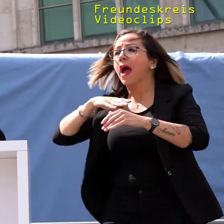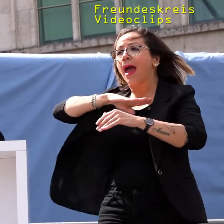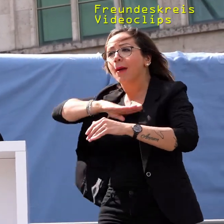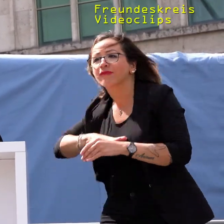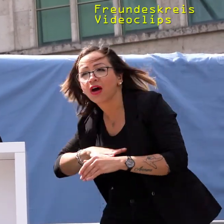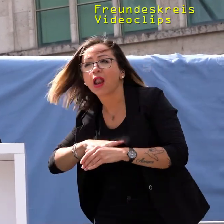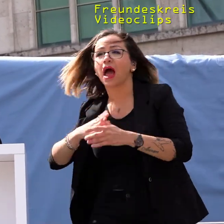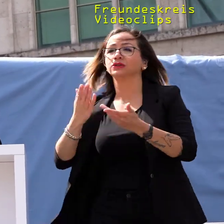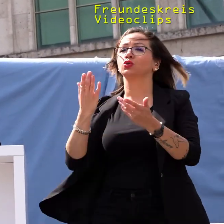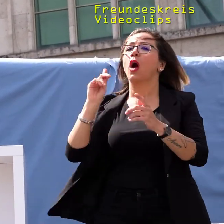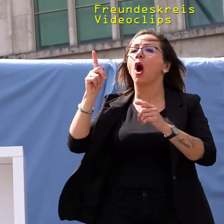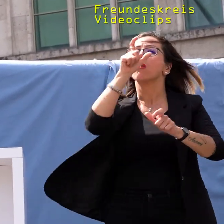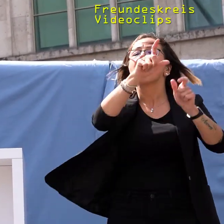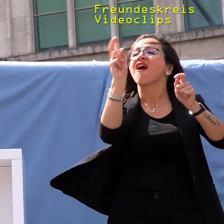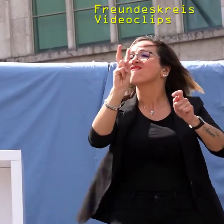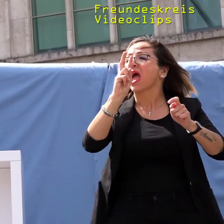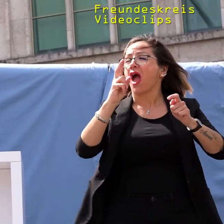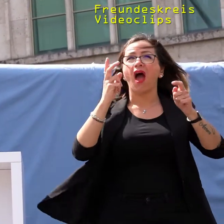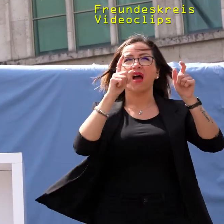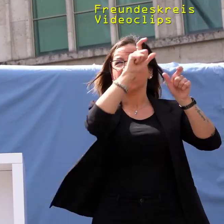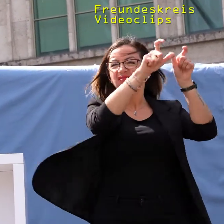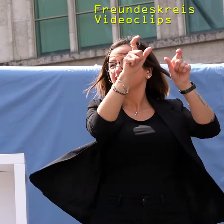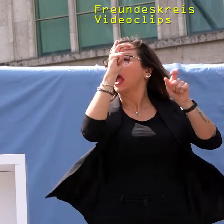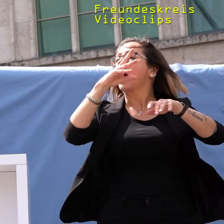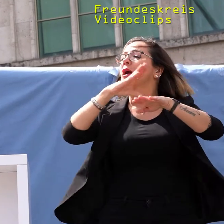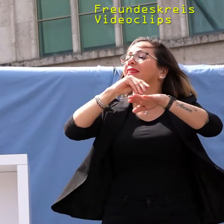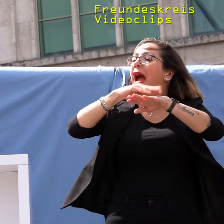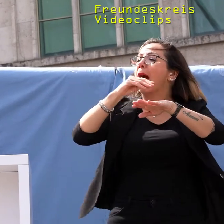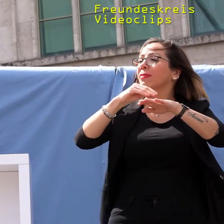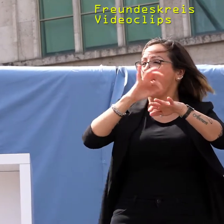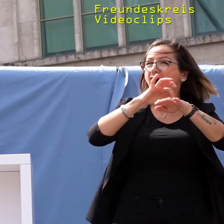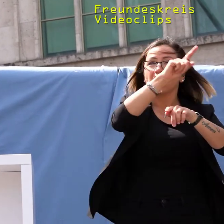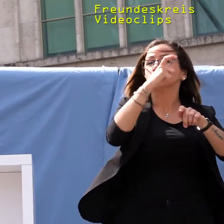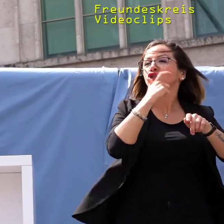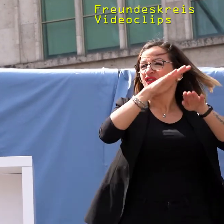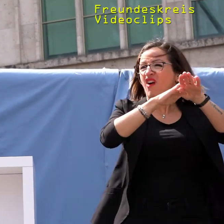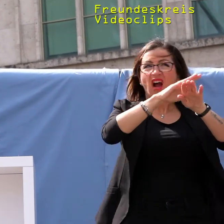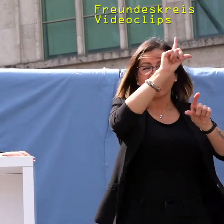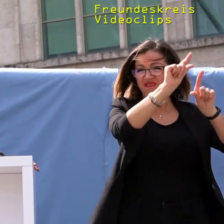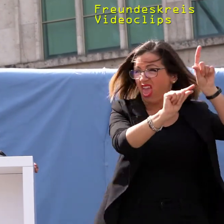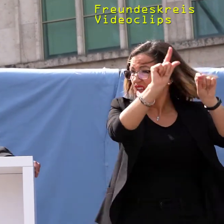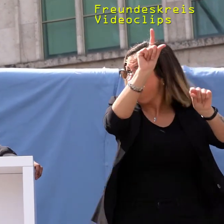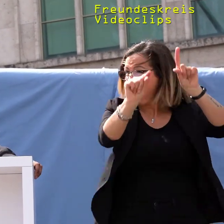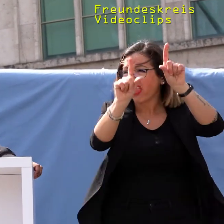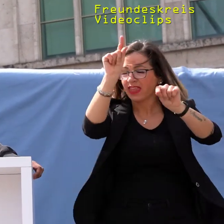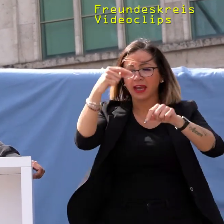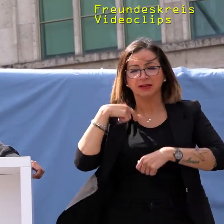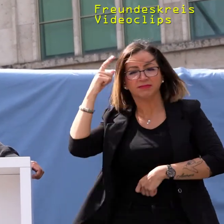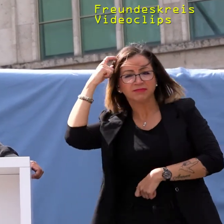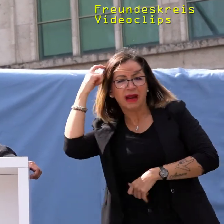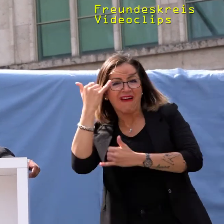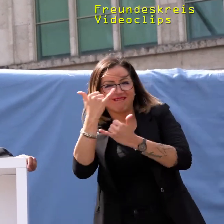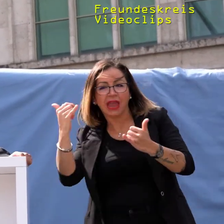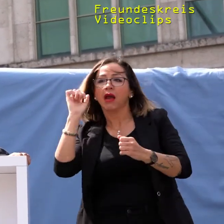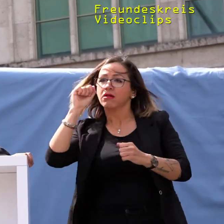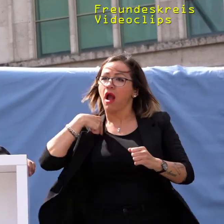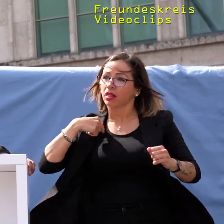schwarzen Psychotherapeutinnen in Deutschland haben mir einen klaren Weg gezeigt, wie ich zum Teil der Lösung werden kann.